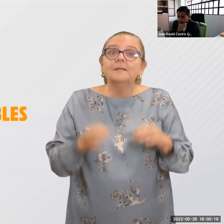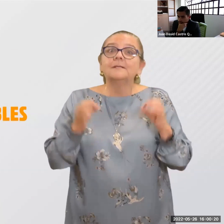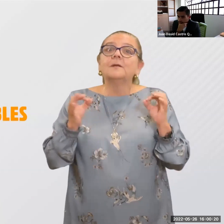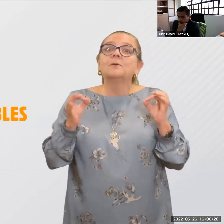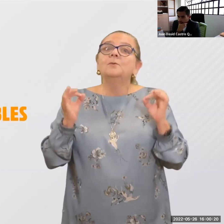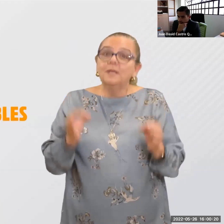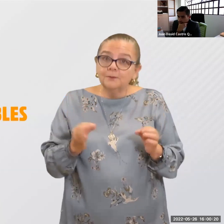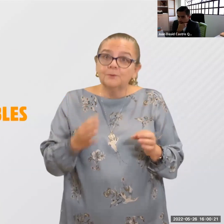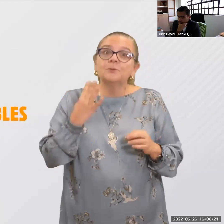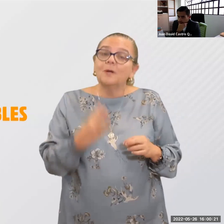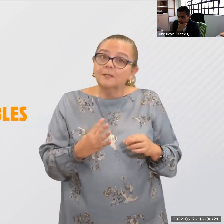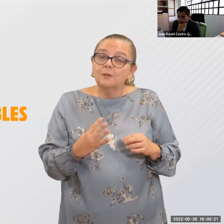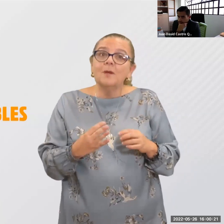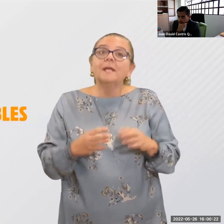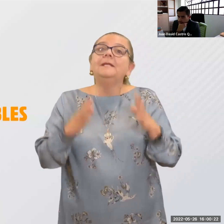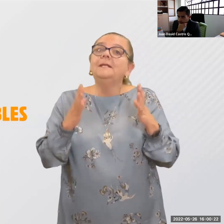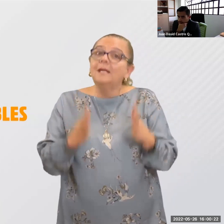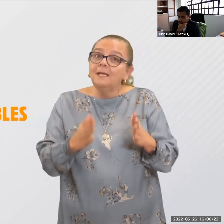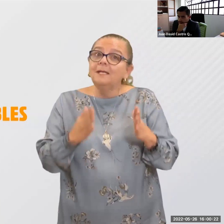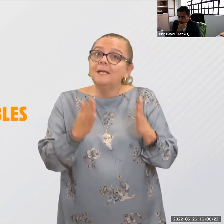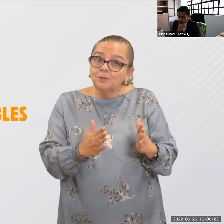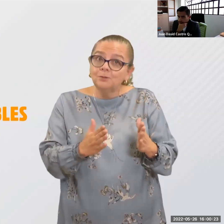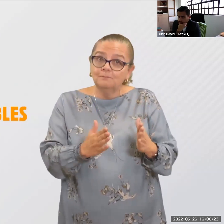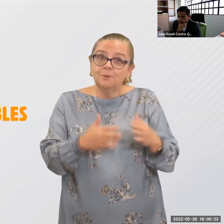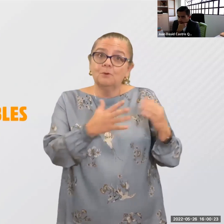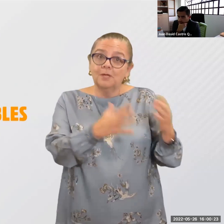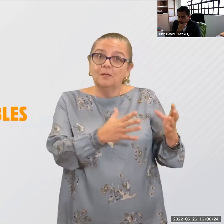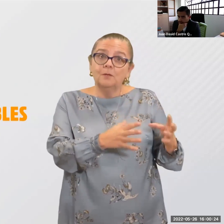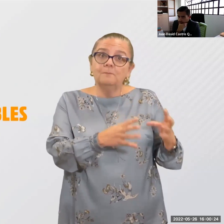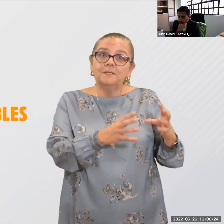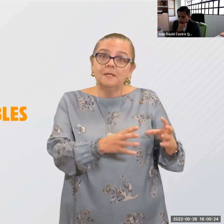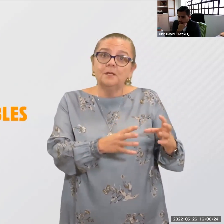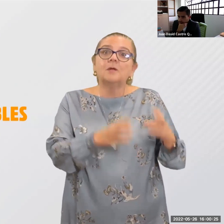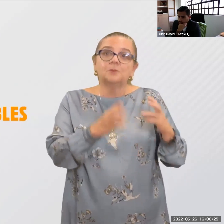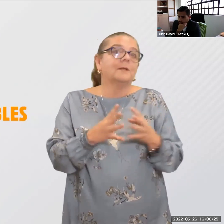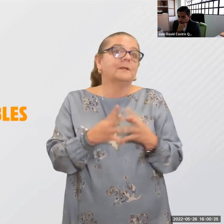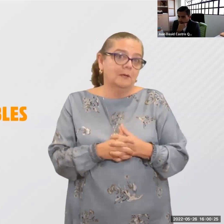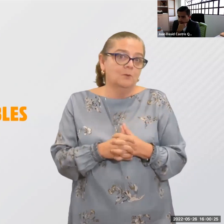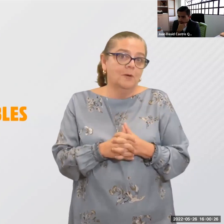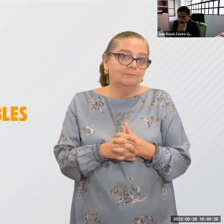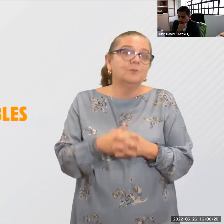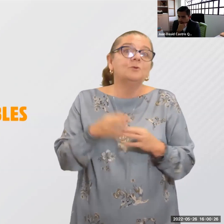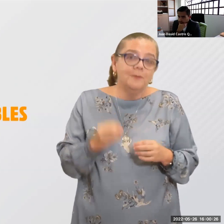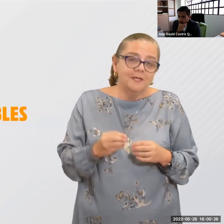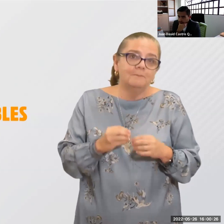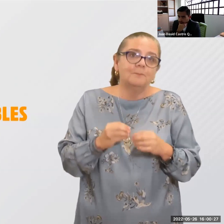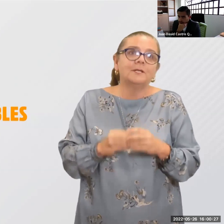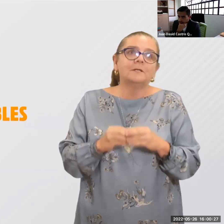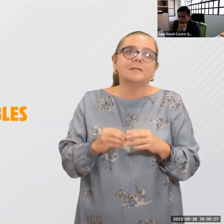Estar cubierto con su cuarta vacuna tienen derecho por lo que dijo el ministerio a su cuarta vacuna. No olvides ponerse en este